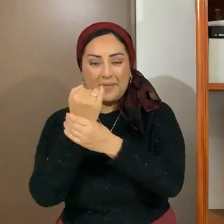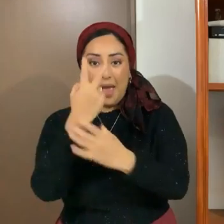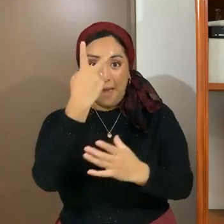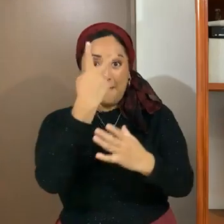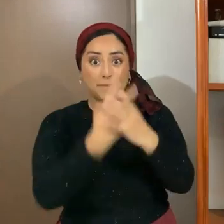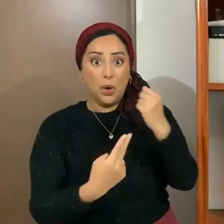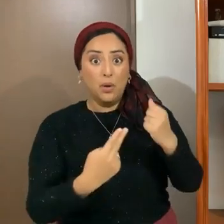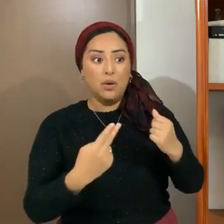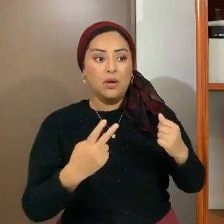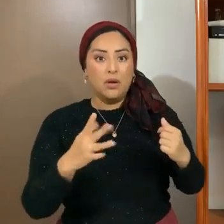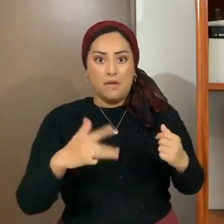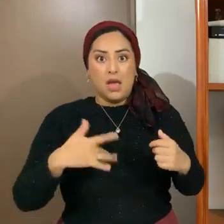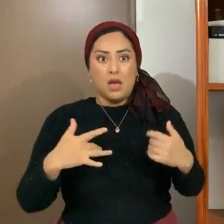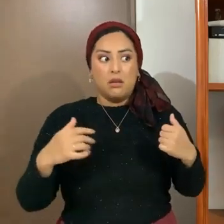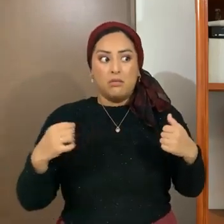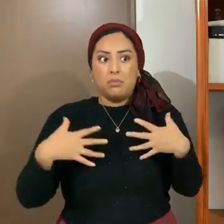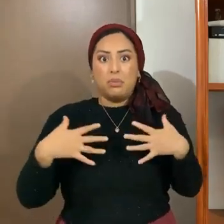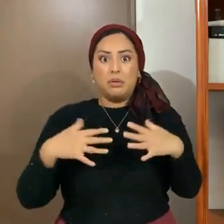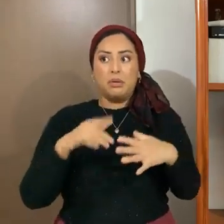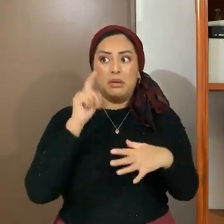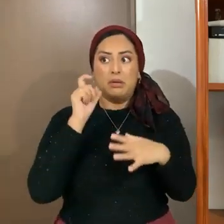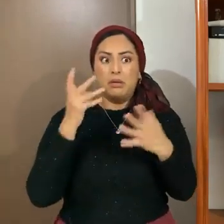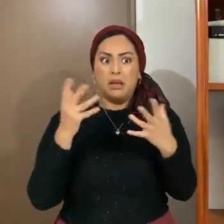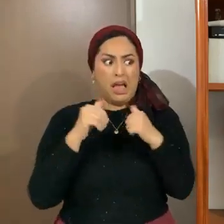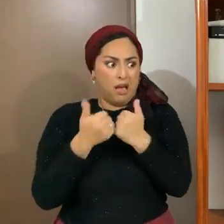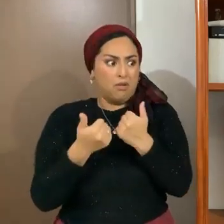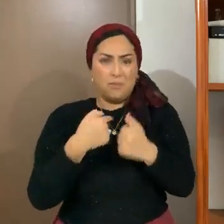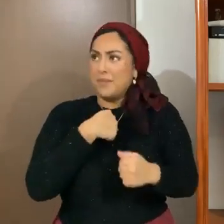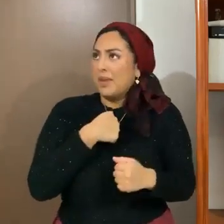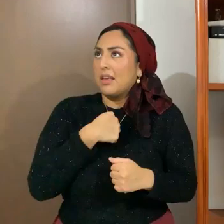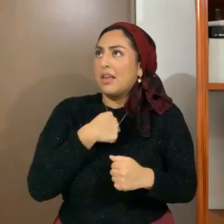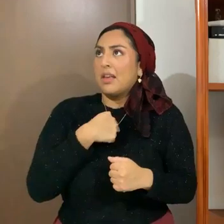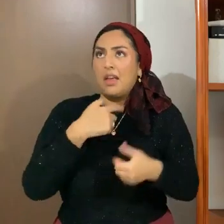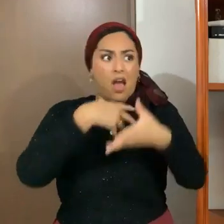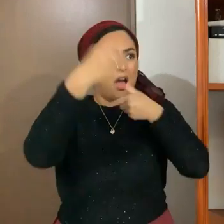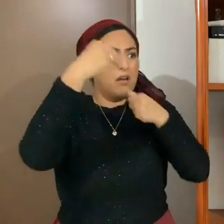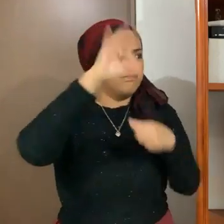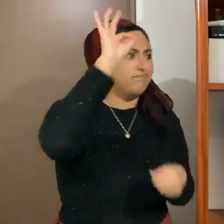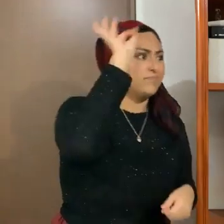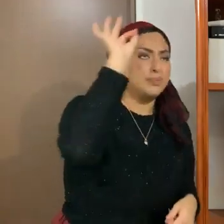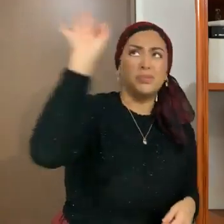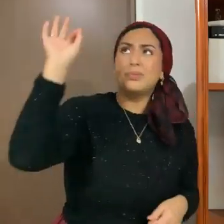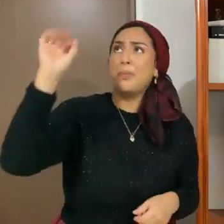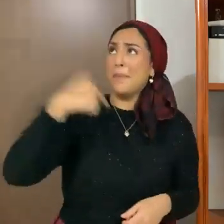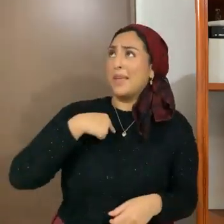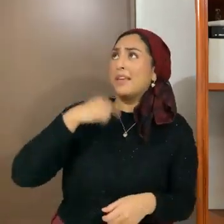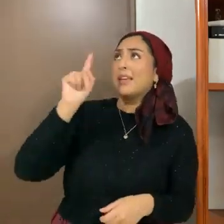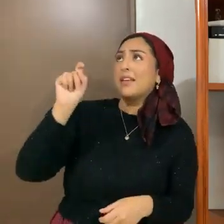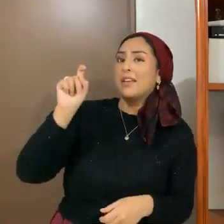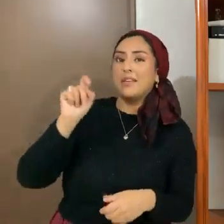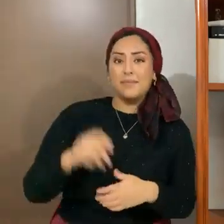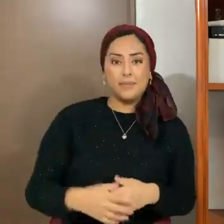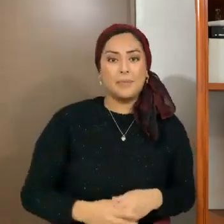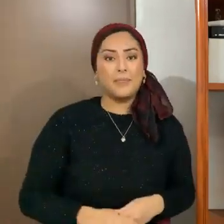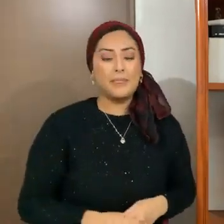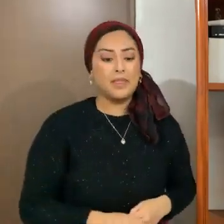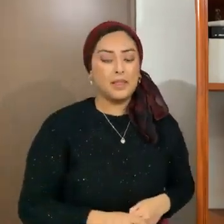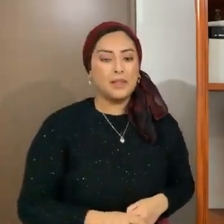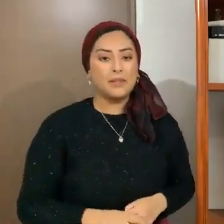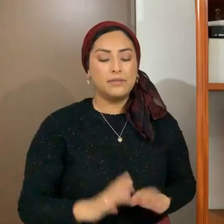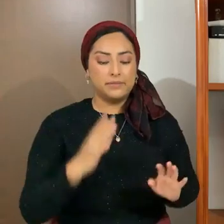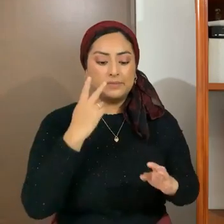Eterno, tenían sus dudas. Dicen: ¿pero cómo yo voy a hacer esto? Para ponernos en contexto, y si gustan, vamos a